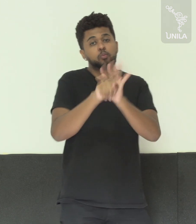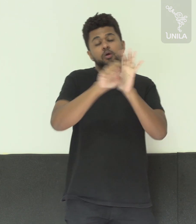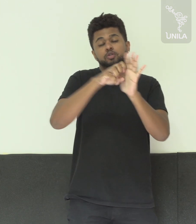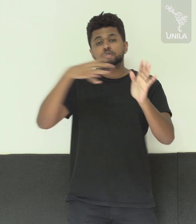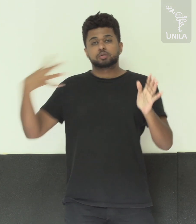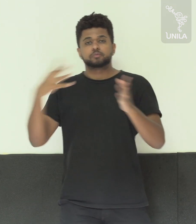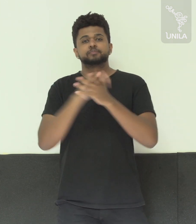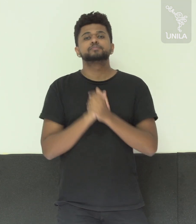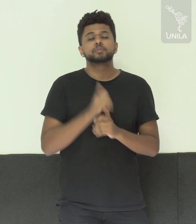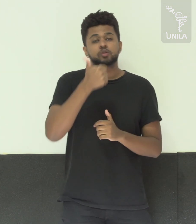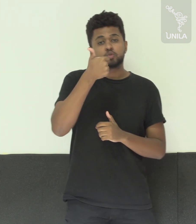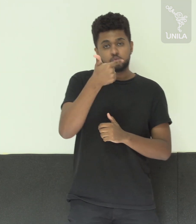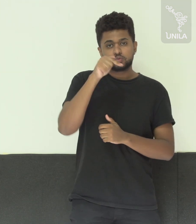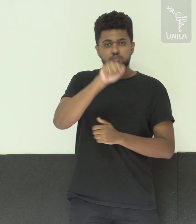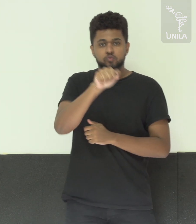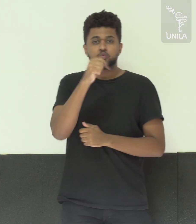edital.